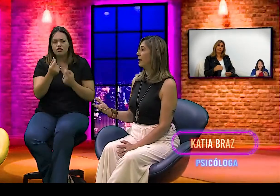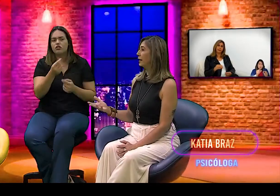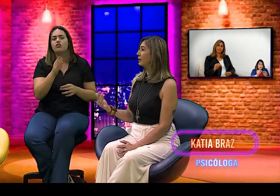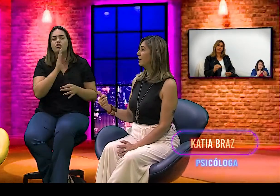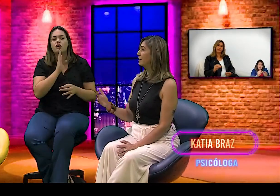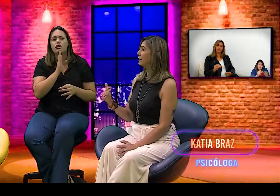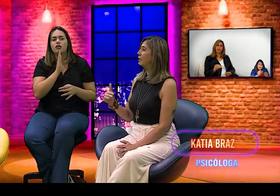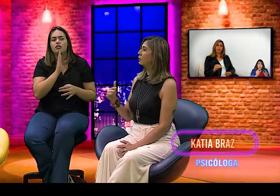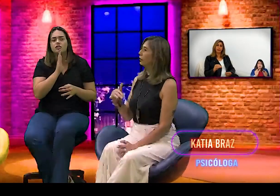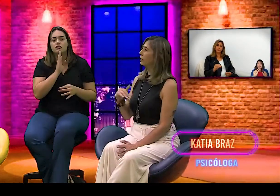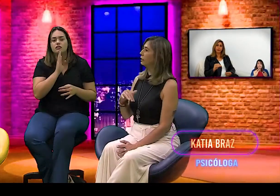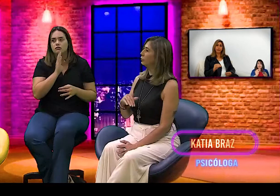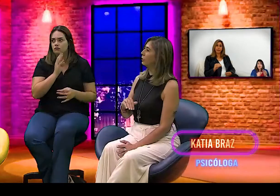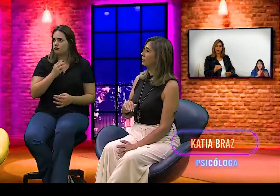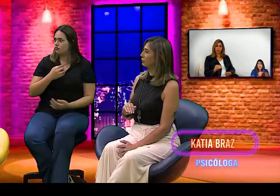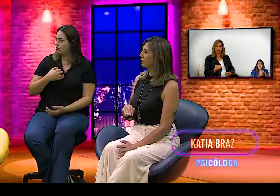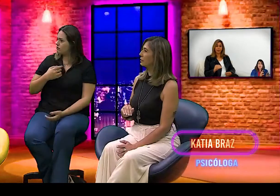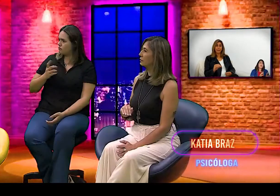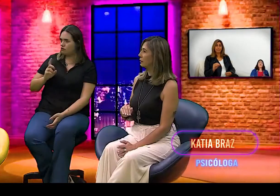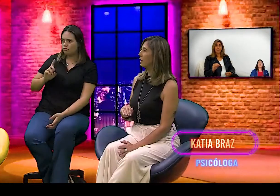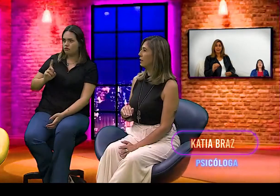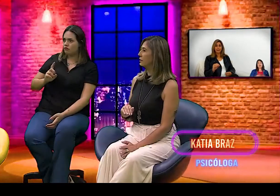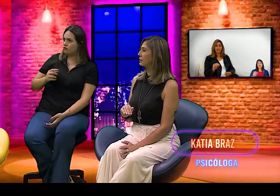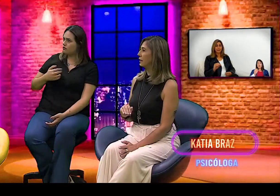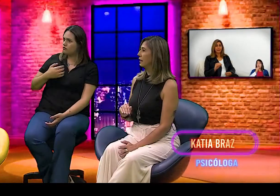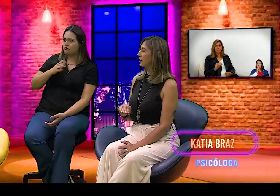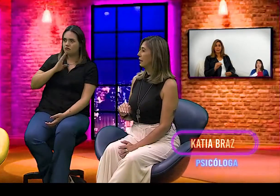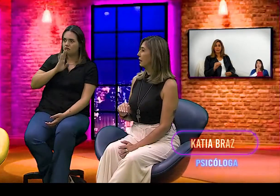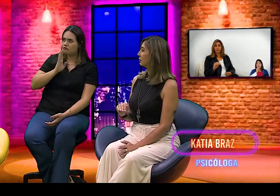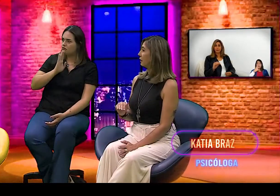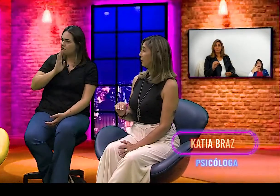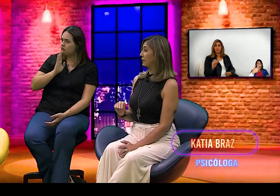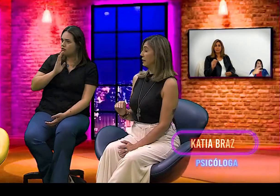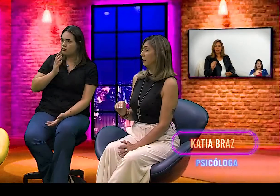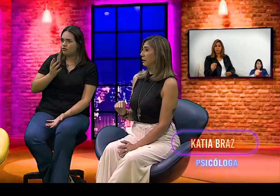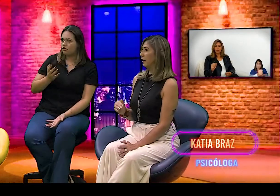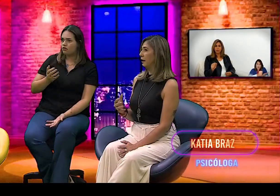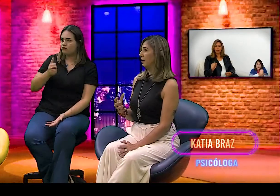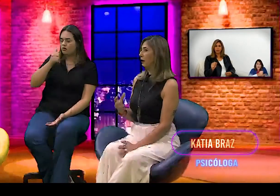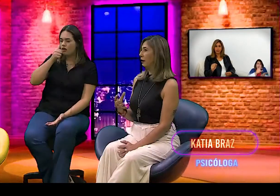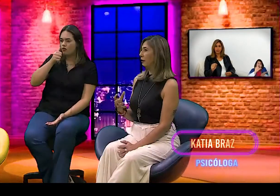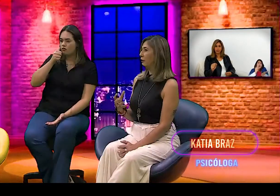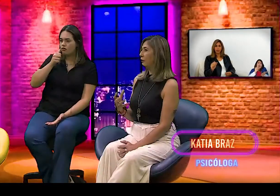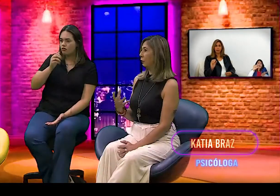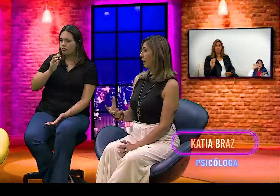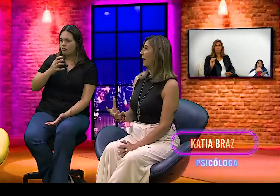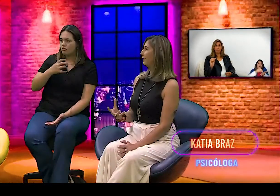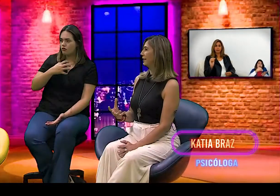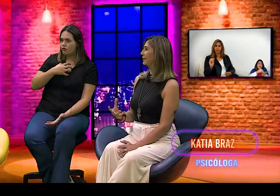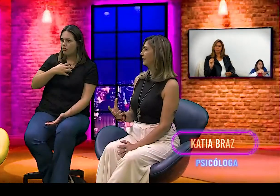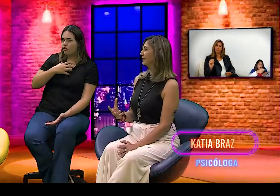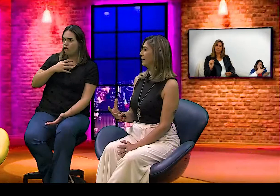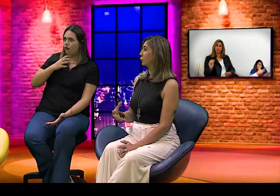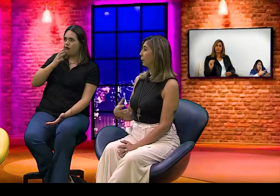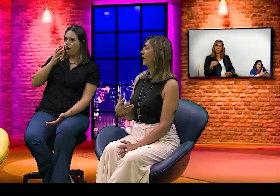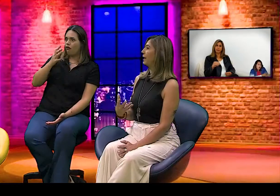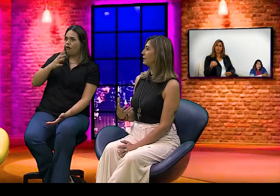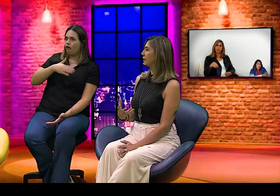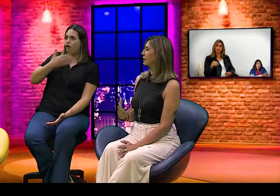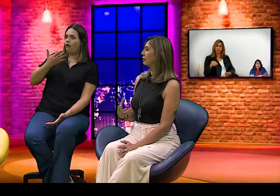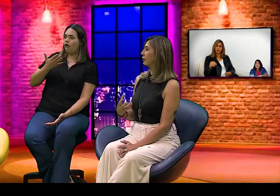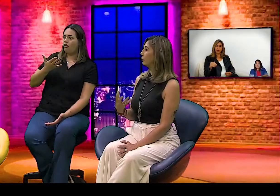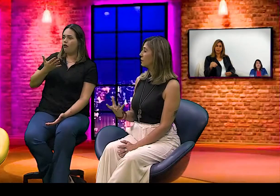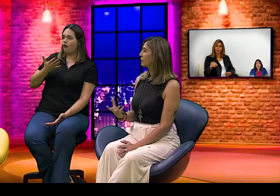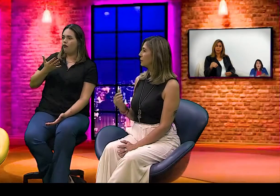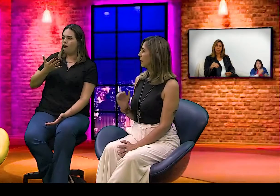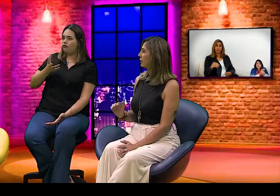para ela, e ela vai se identificando dentro dessas violências, ela fica assim, chocada, né? Surpresa,